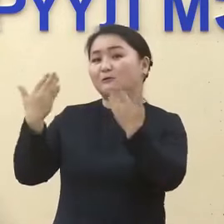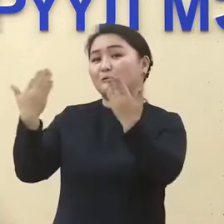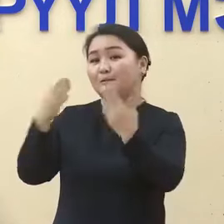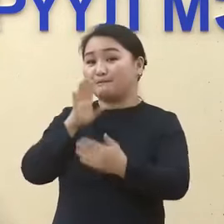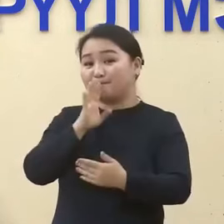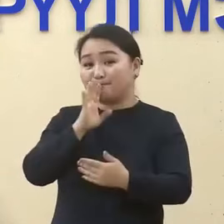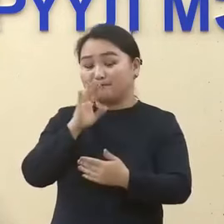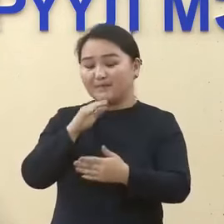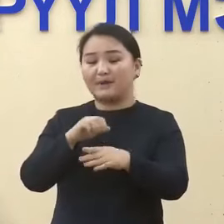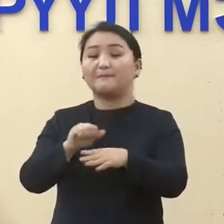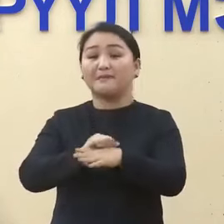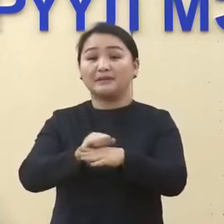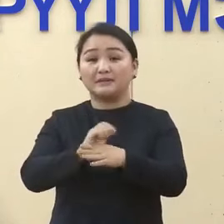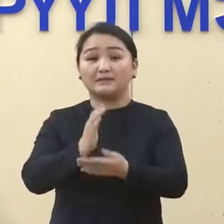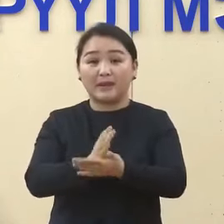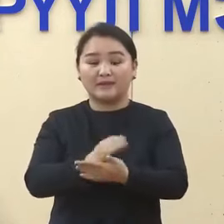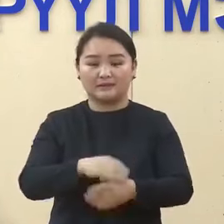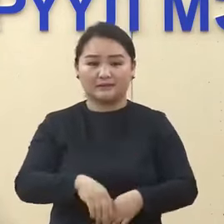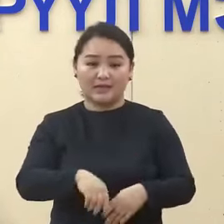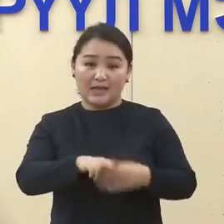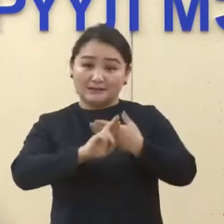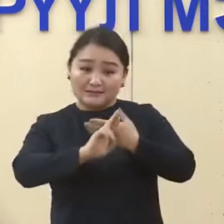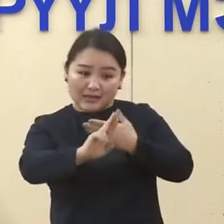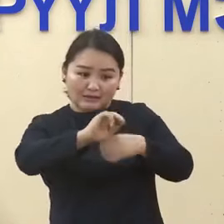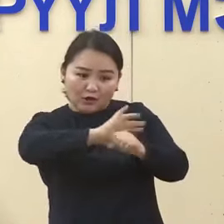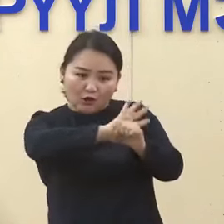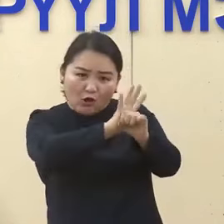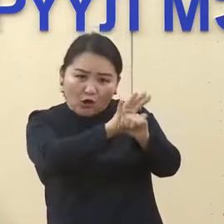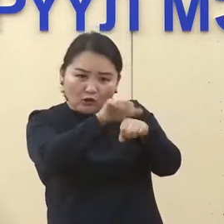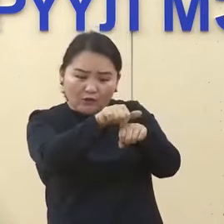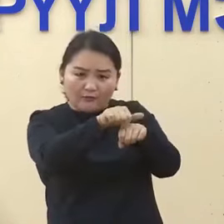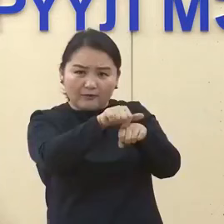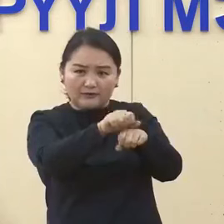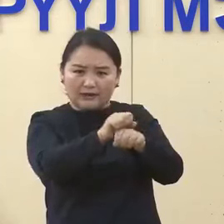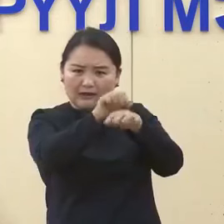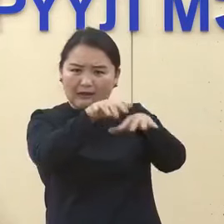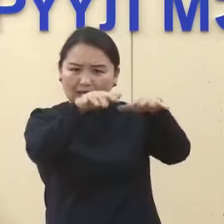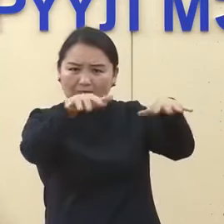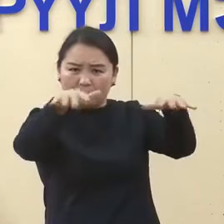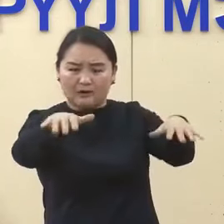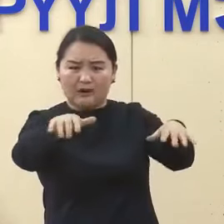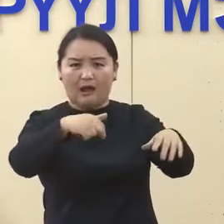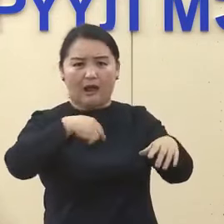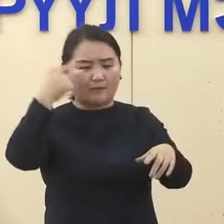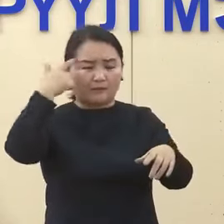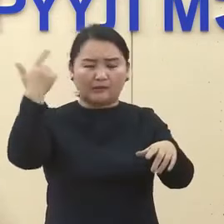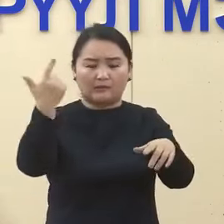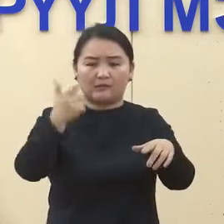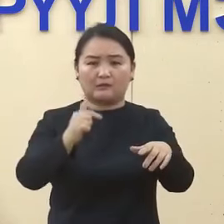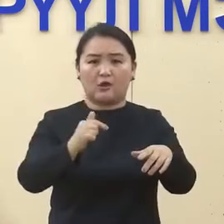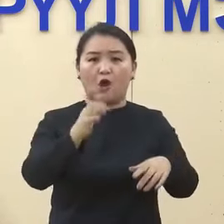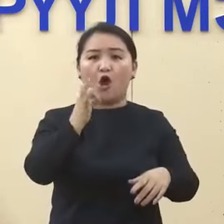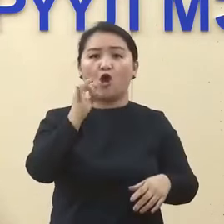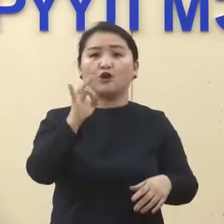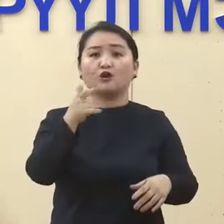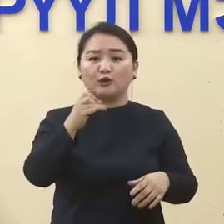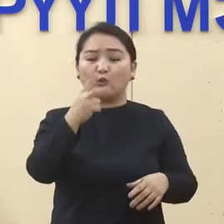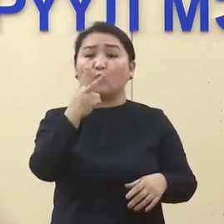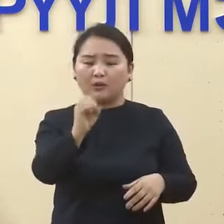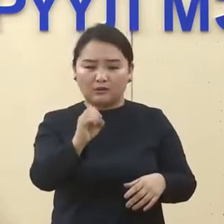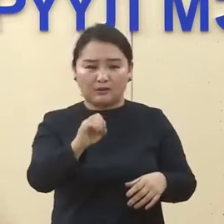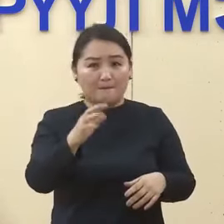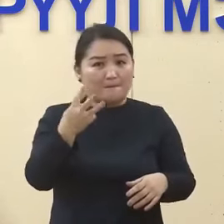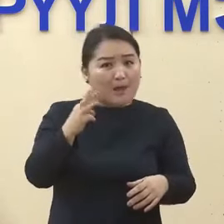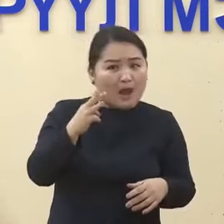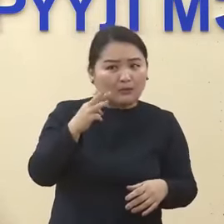бас коронавирусын халдвар оргил үедээ хүрэх ийм үе одоо бас болоогүй байна. За мөн дэлхийн одоо